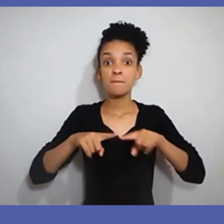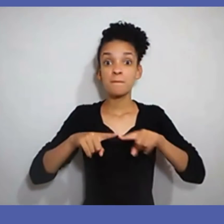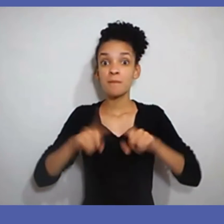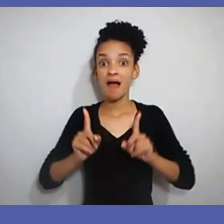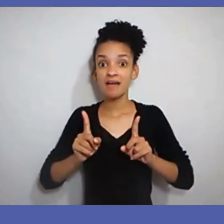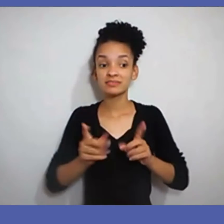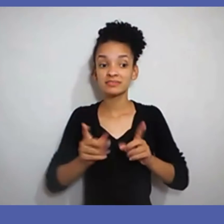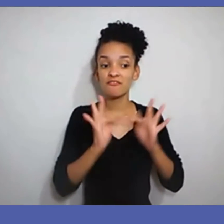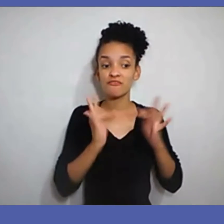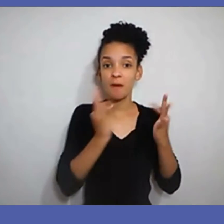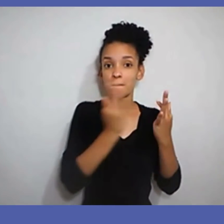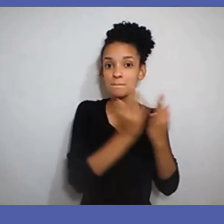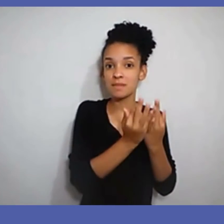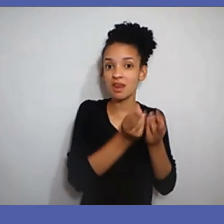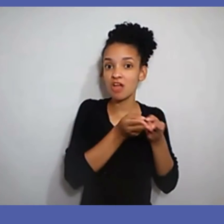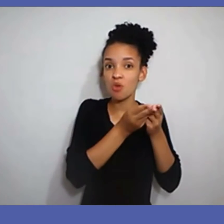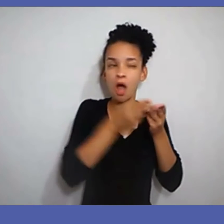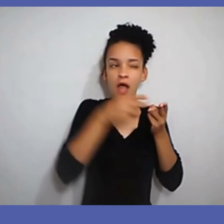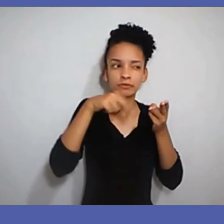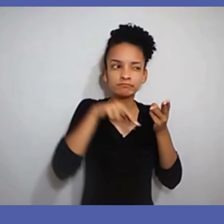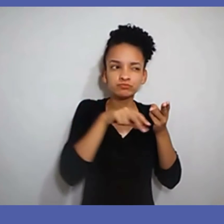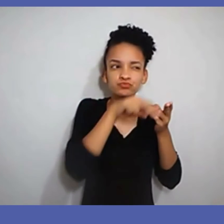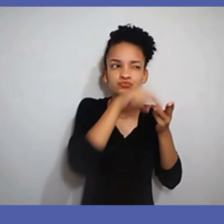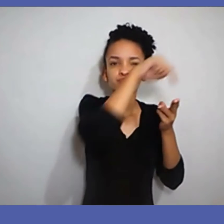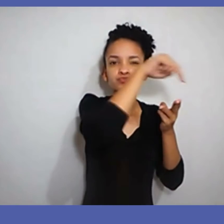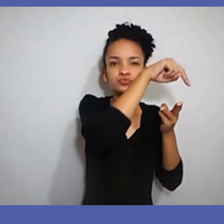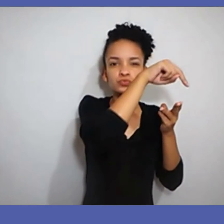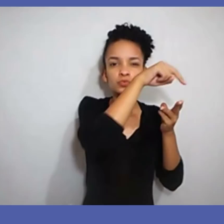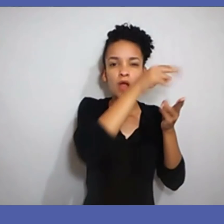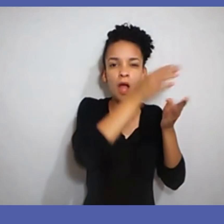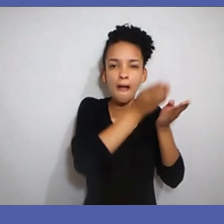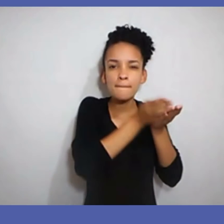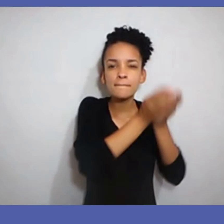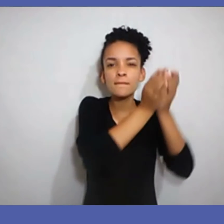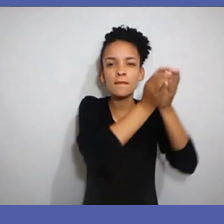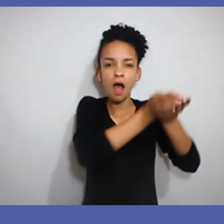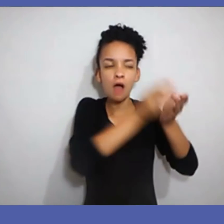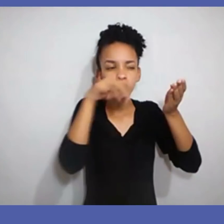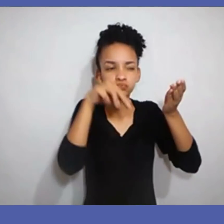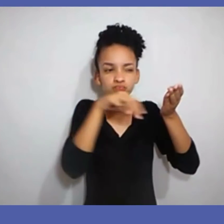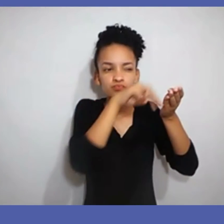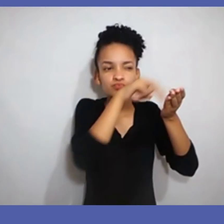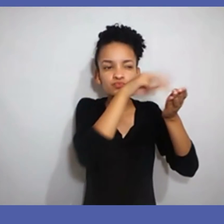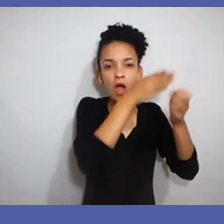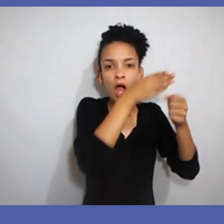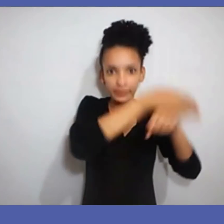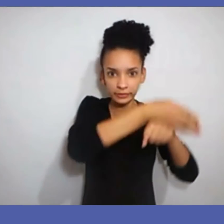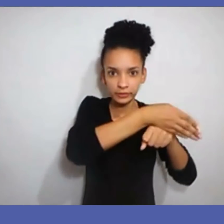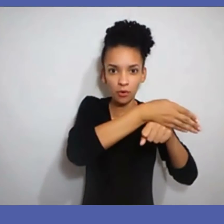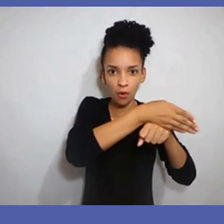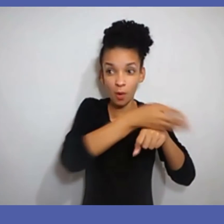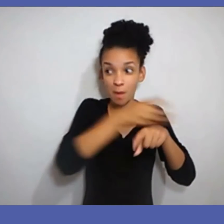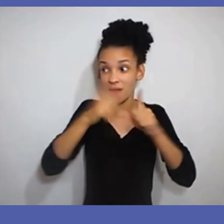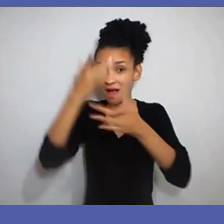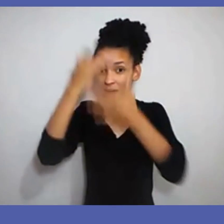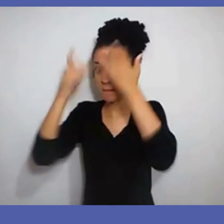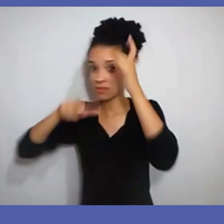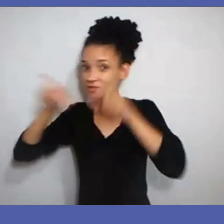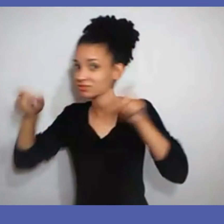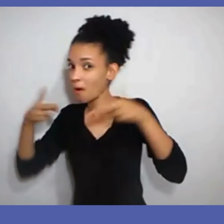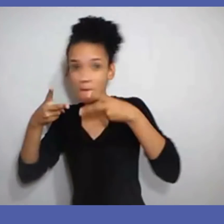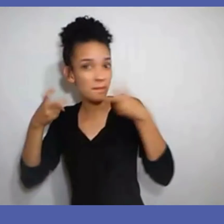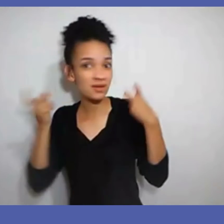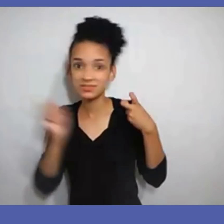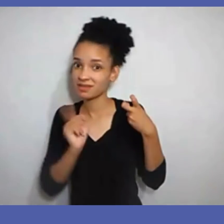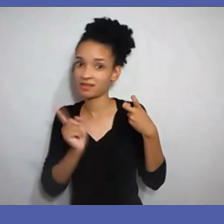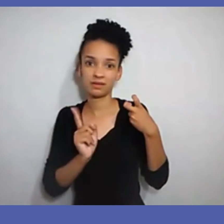veio o dilúvio e os levou a todos. Assim será também a vinda do Filho do Homem. Irmão, isso quer dizer o